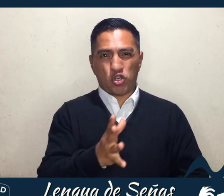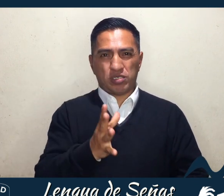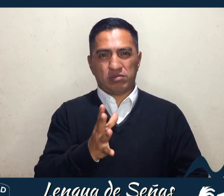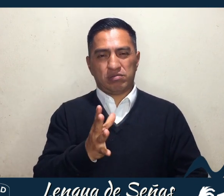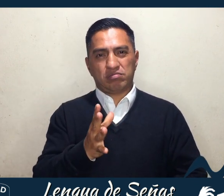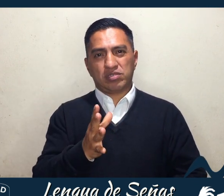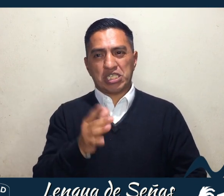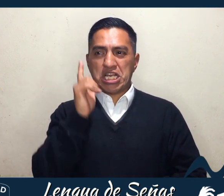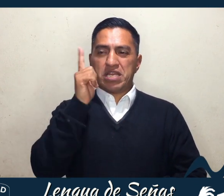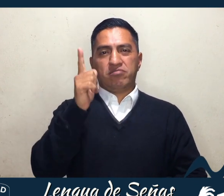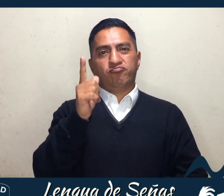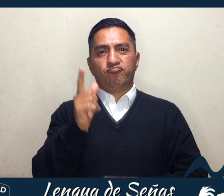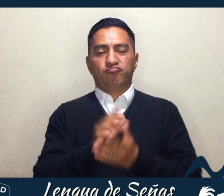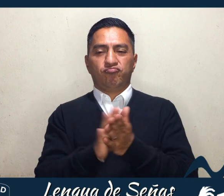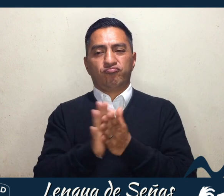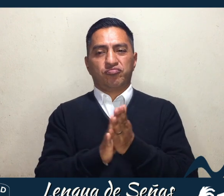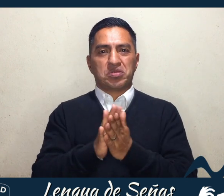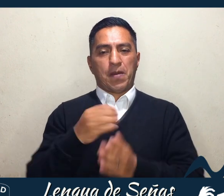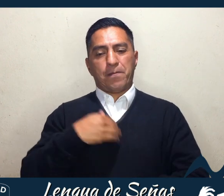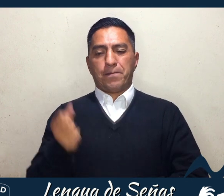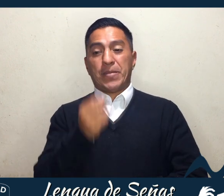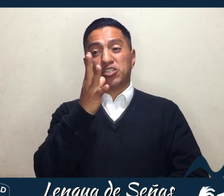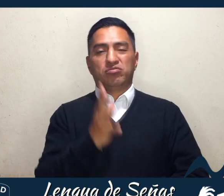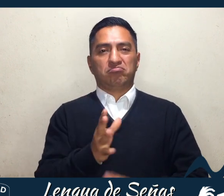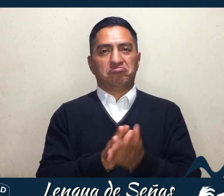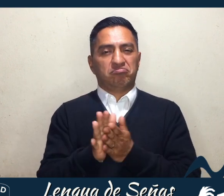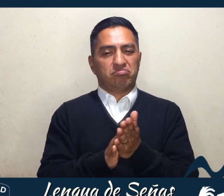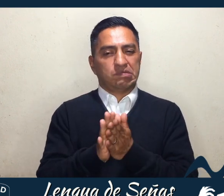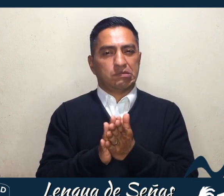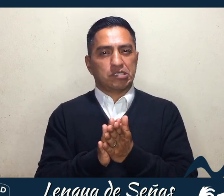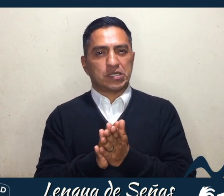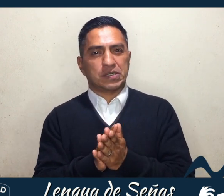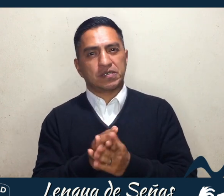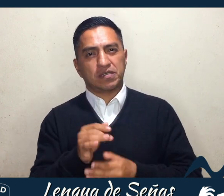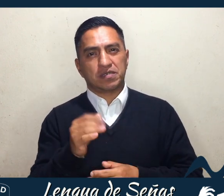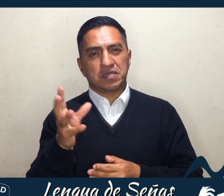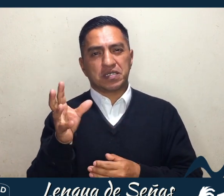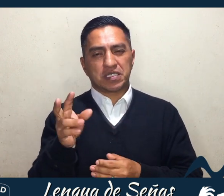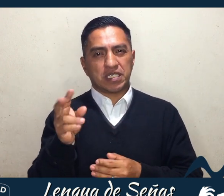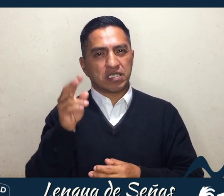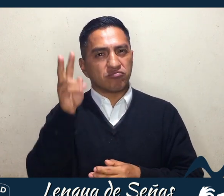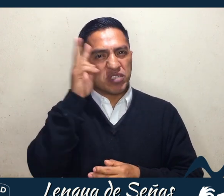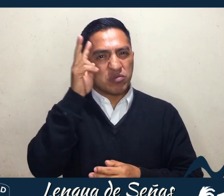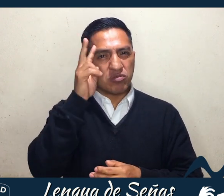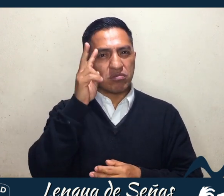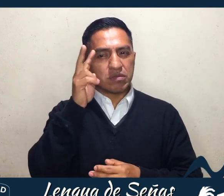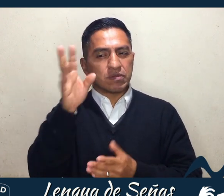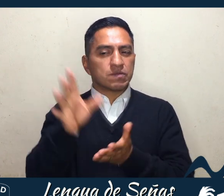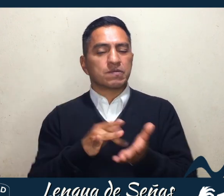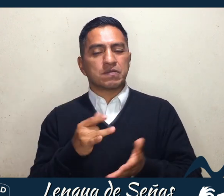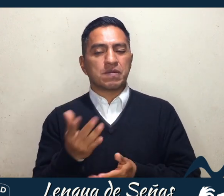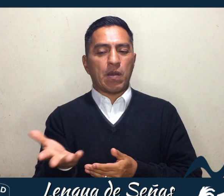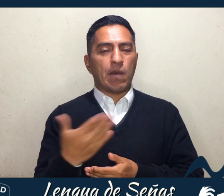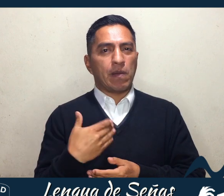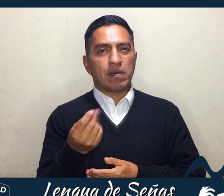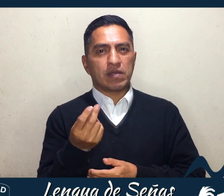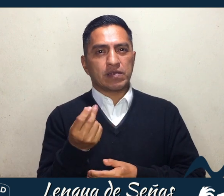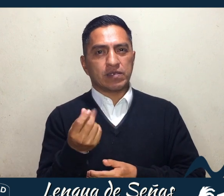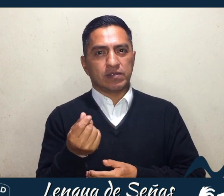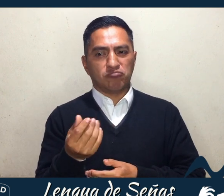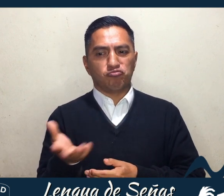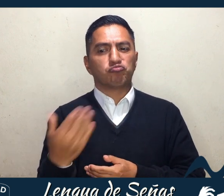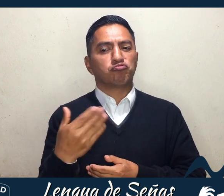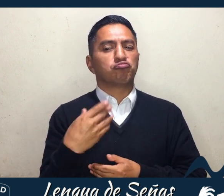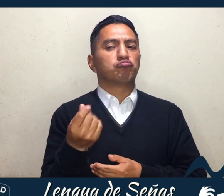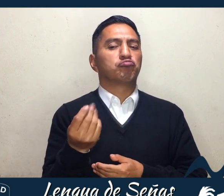personas que, queriendo aprovecharse de alguna posición en la iglesia, quieren tomar ventaja de eso y sacar todo el